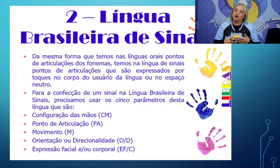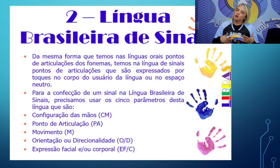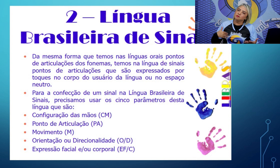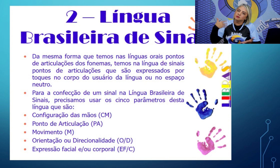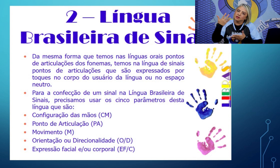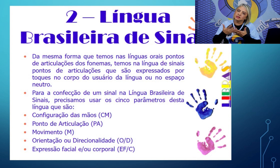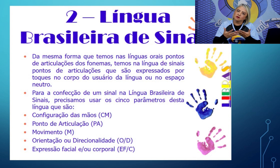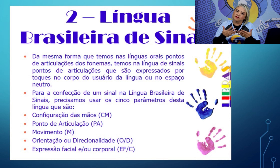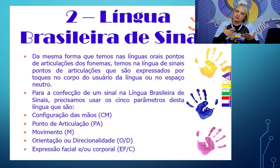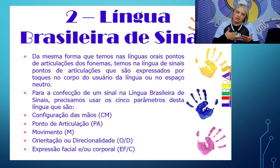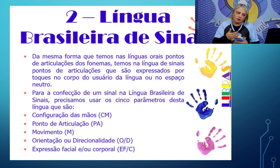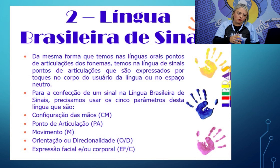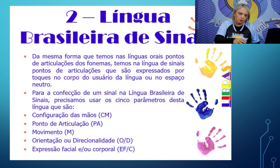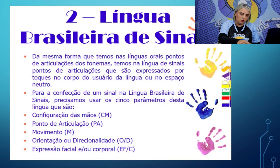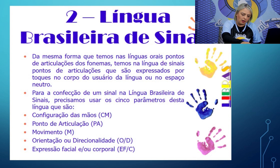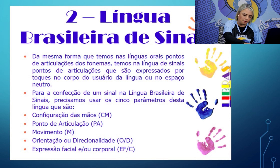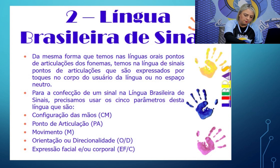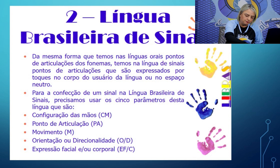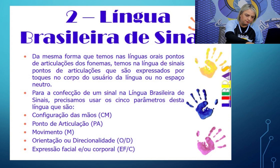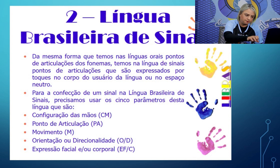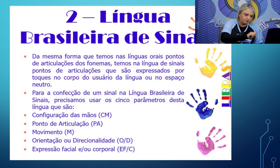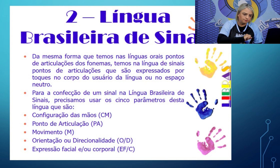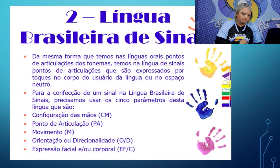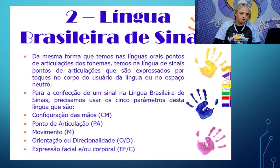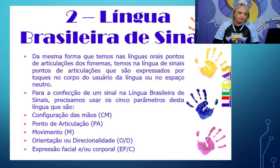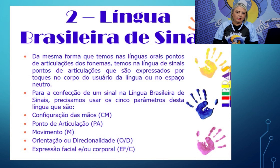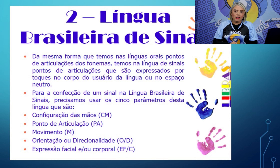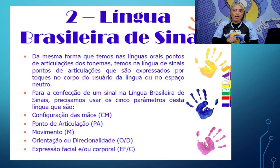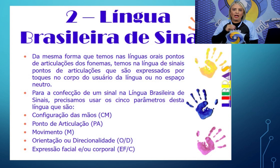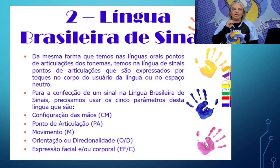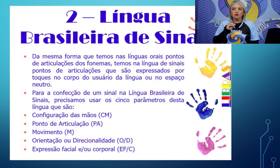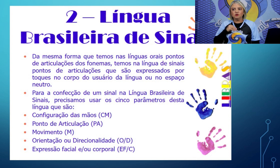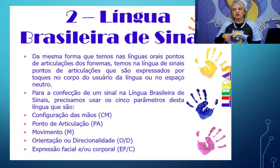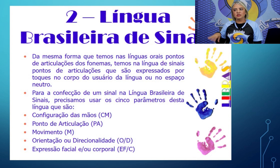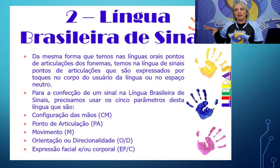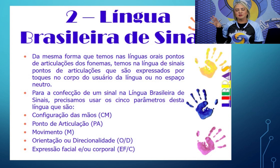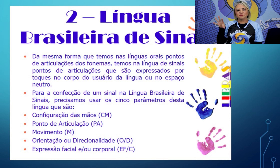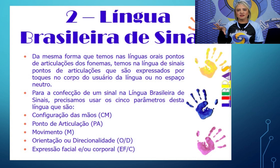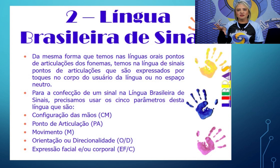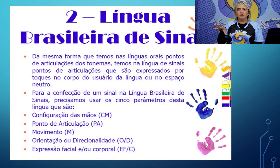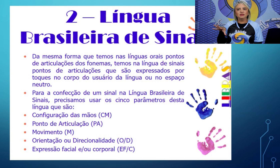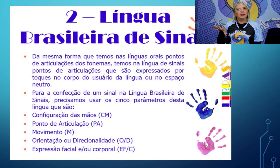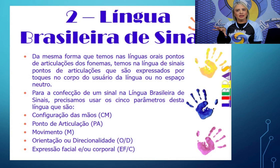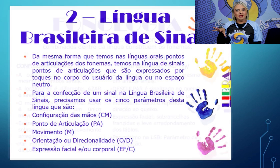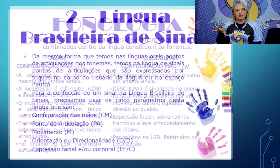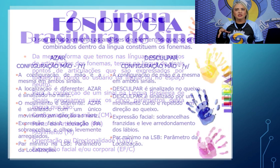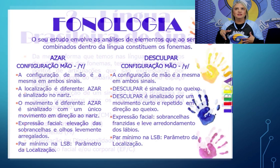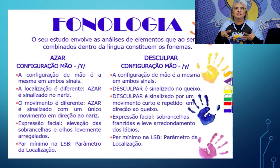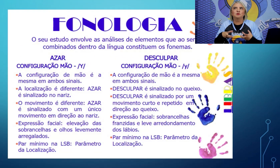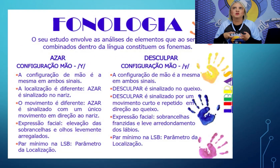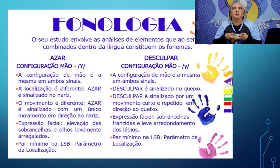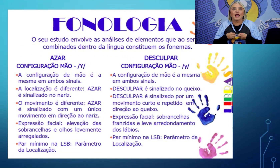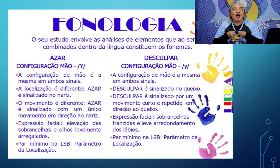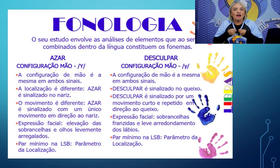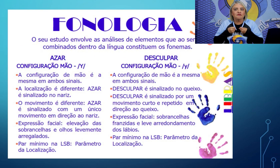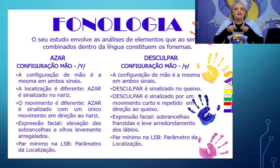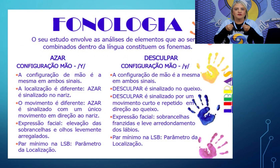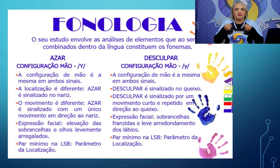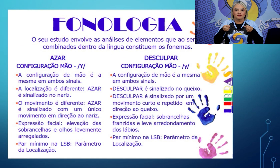como expressão facial e corporal. Aquilo que os intérpretes faziam dentro da igreja, que eles se emocionavam,